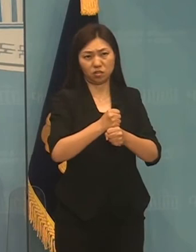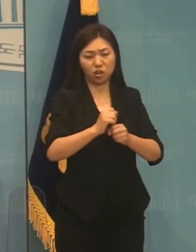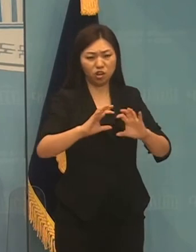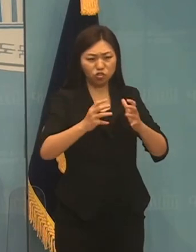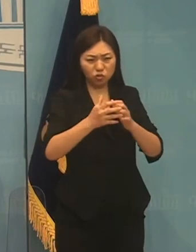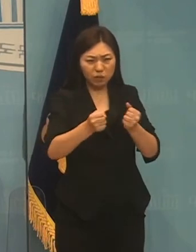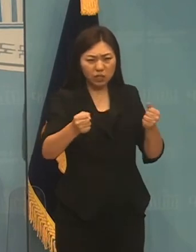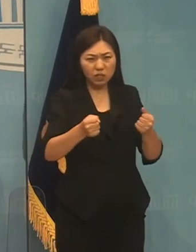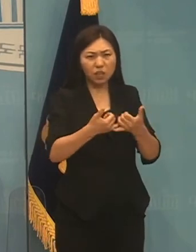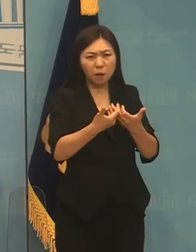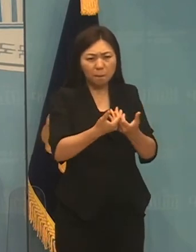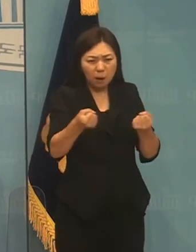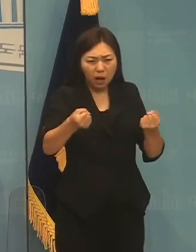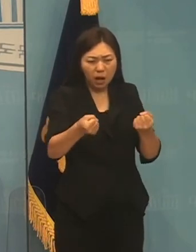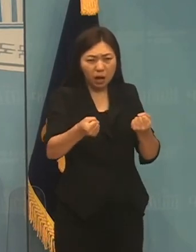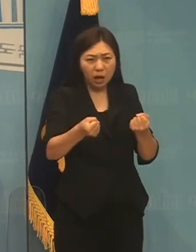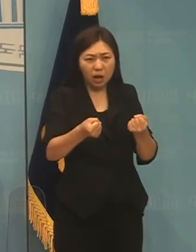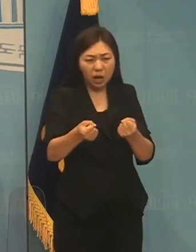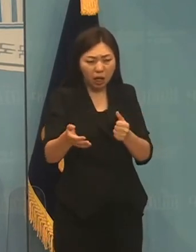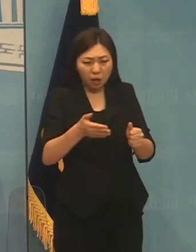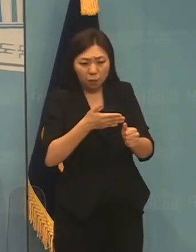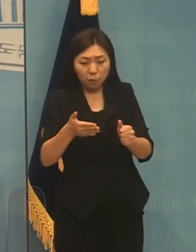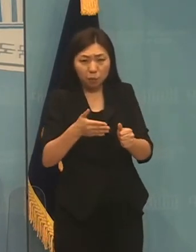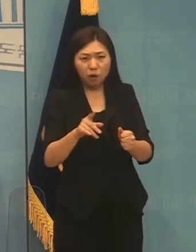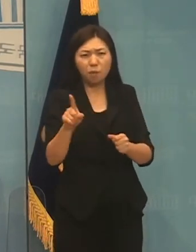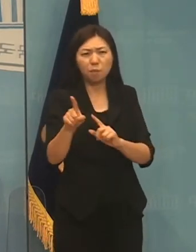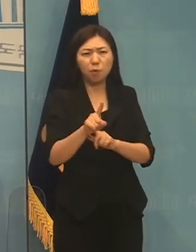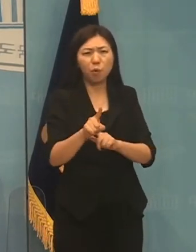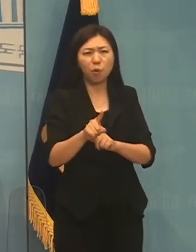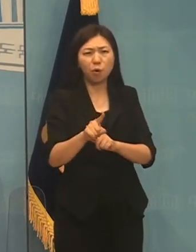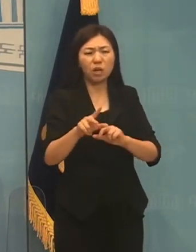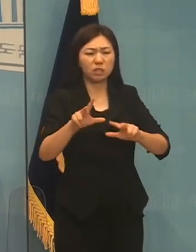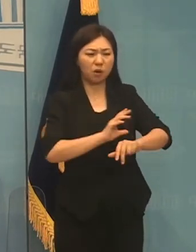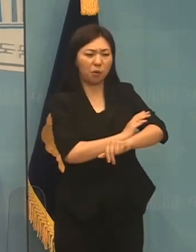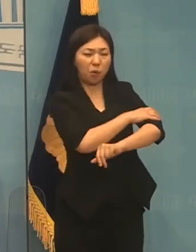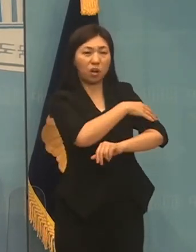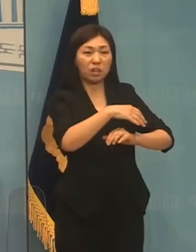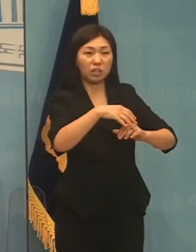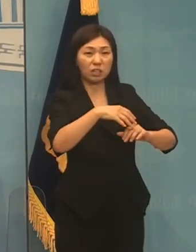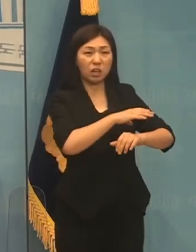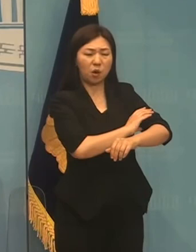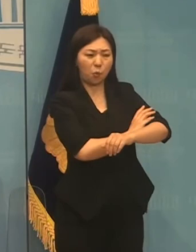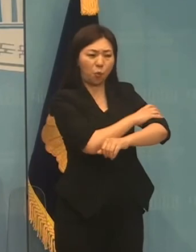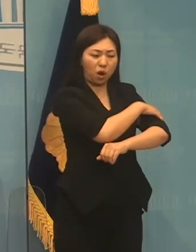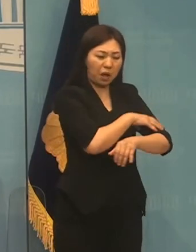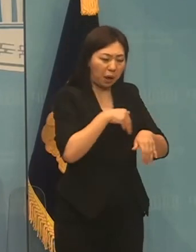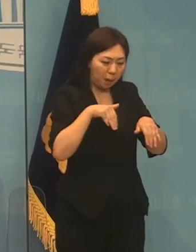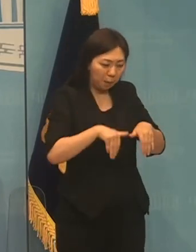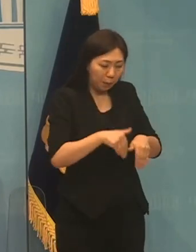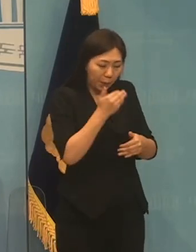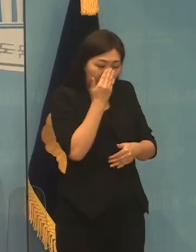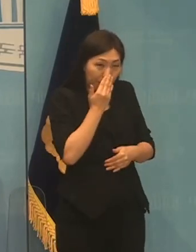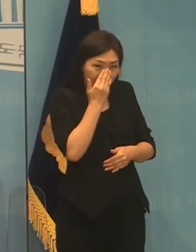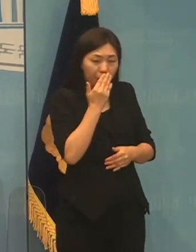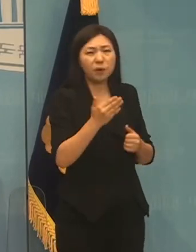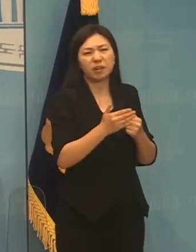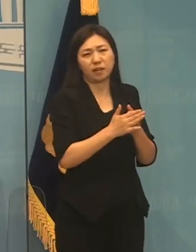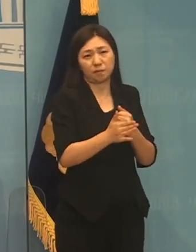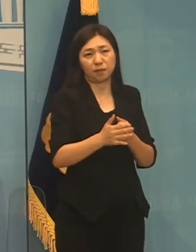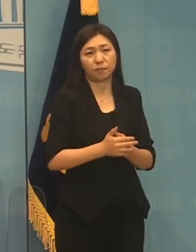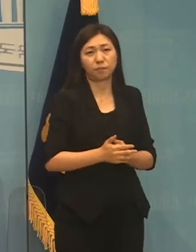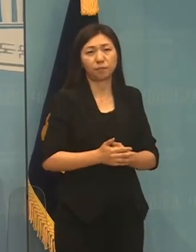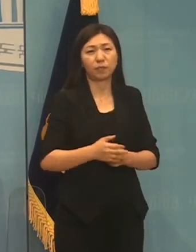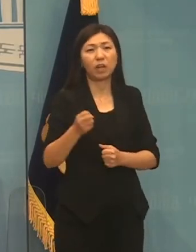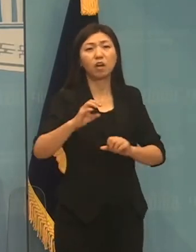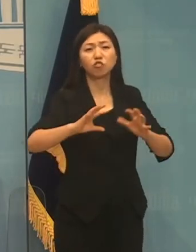짓게 한 것은 기득권에 안주한 비급한 개주의 정치인들이 불에 침묵하고 국민을